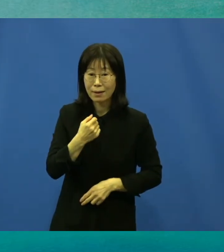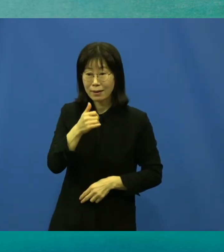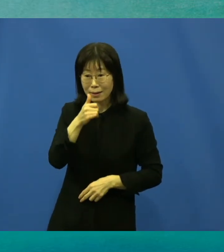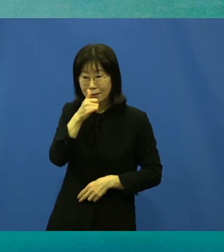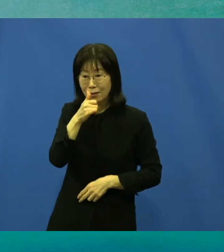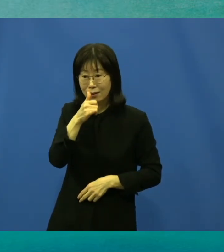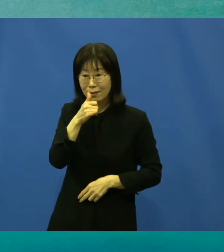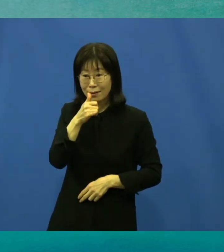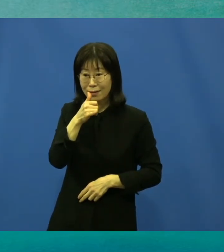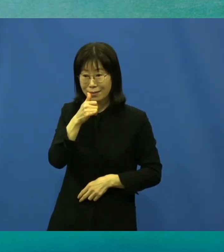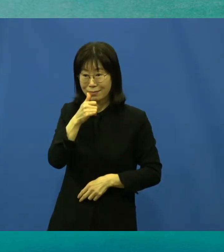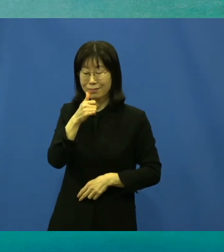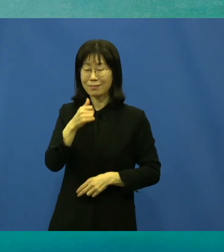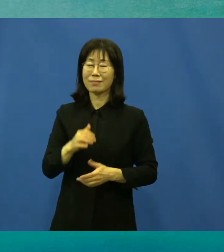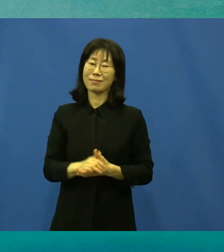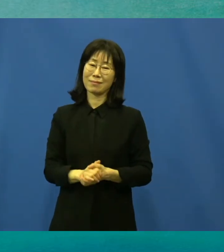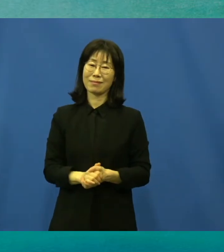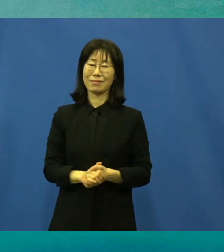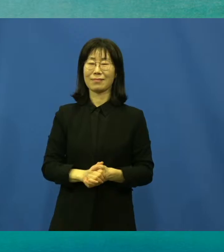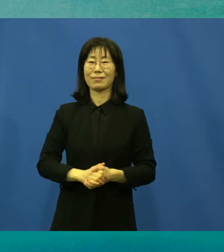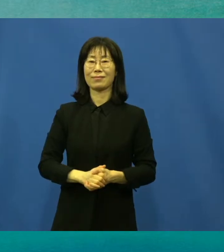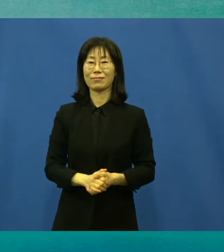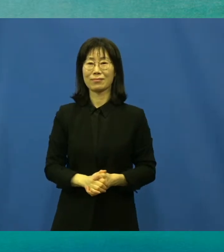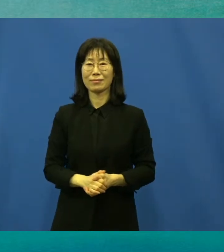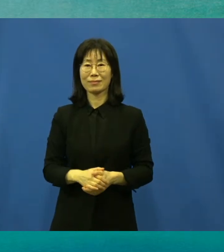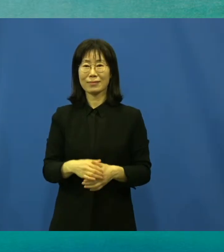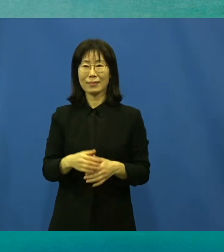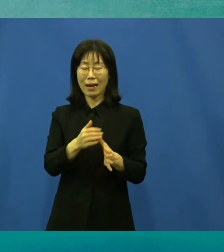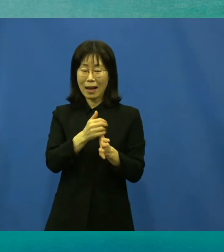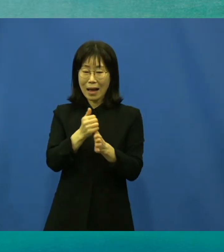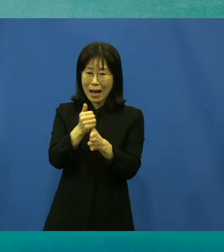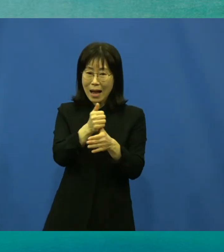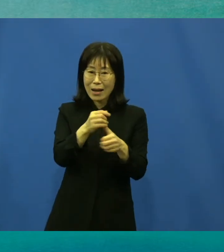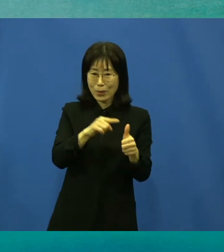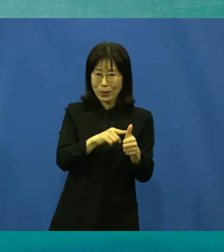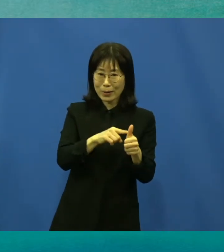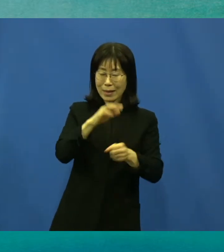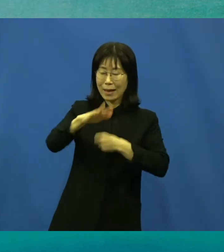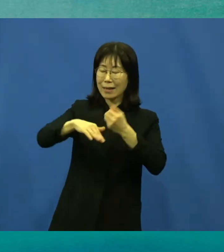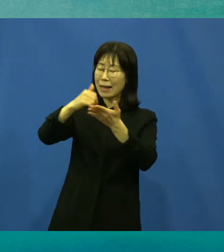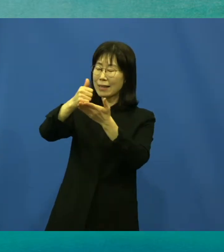요나의 도주국은 끝이 났습니다. 그는 마침내 하나님께 항복합니다.